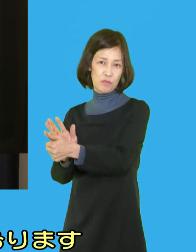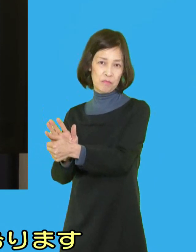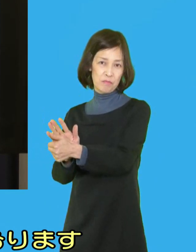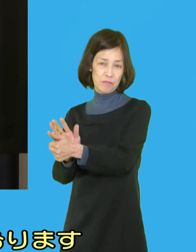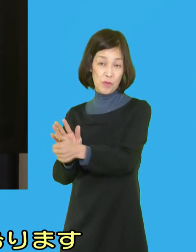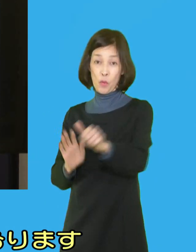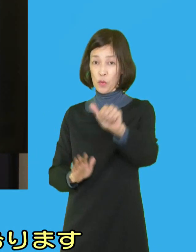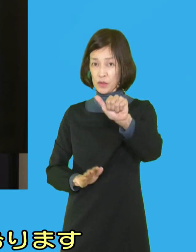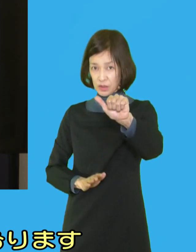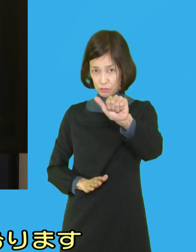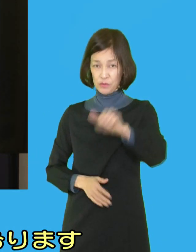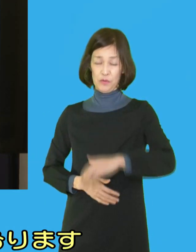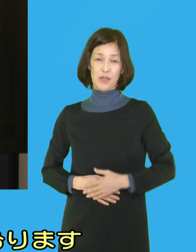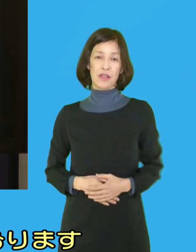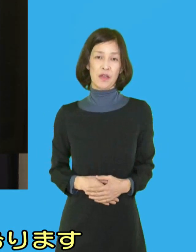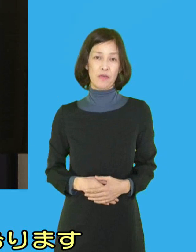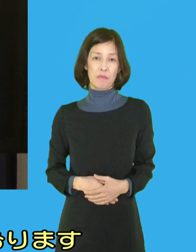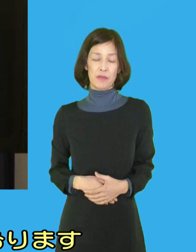っております。